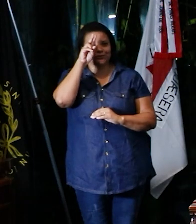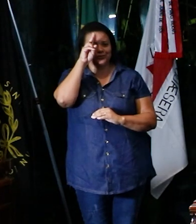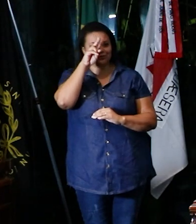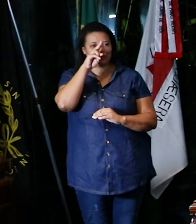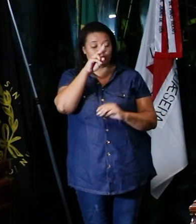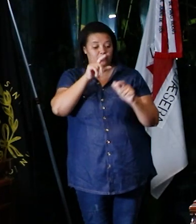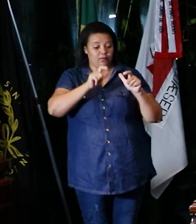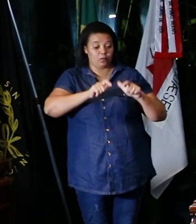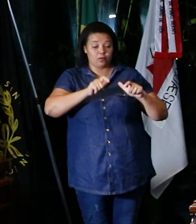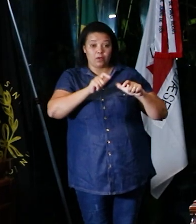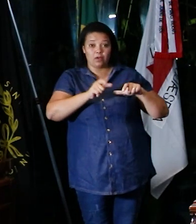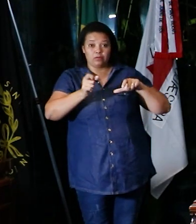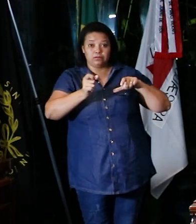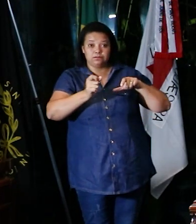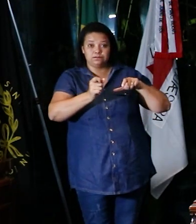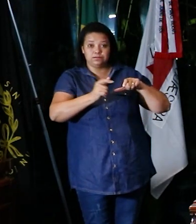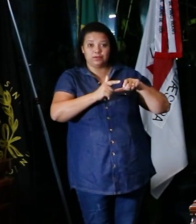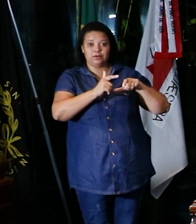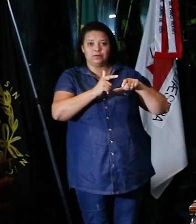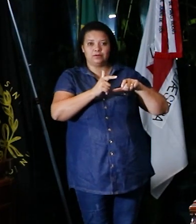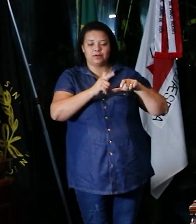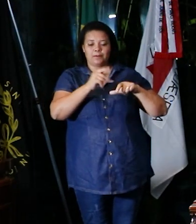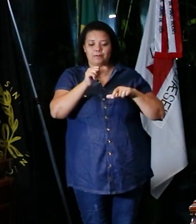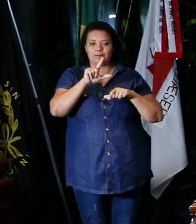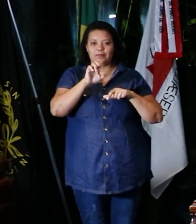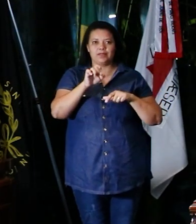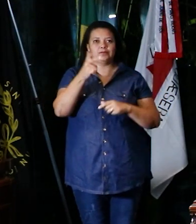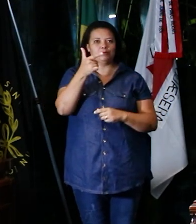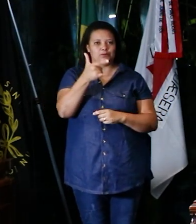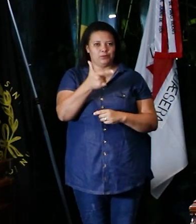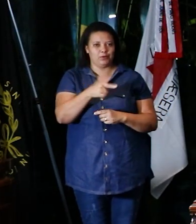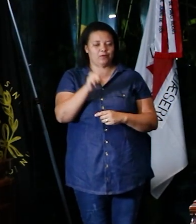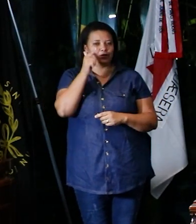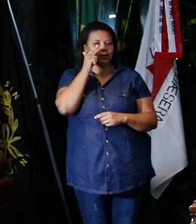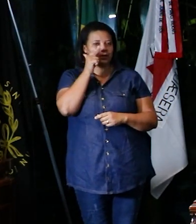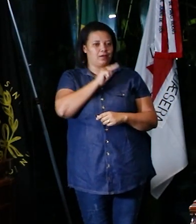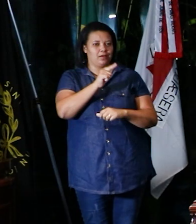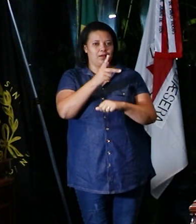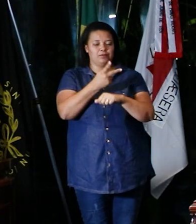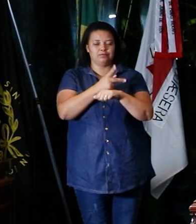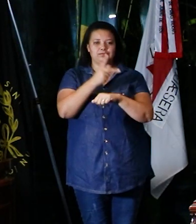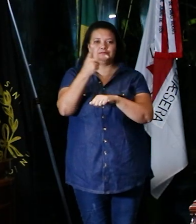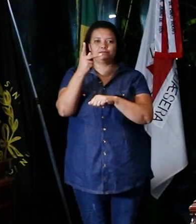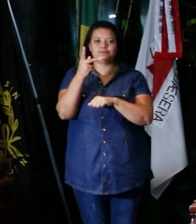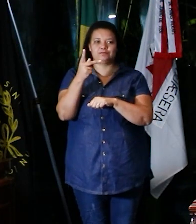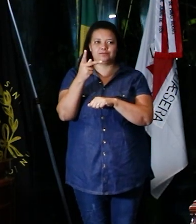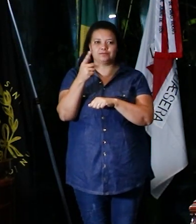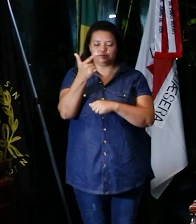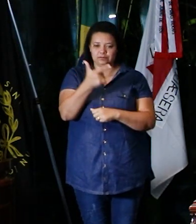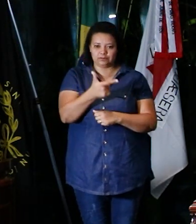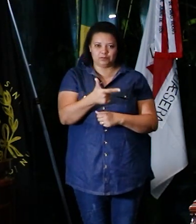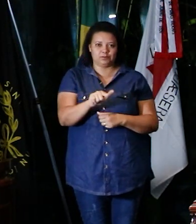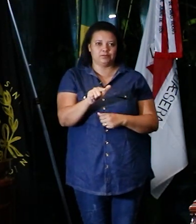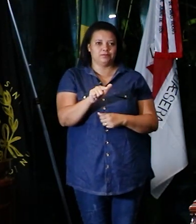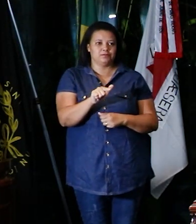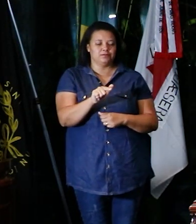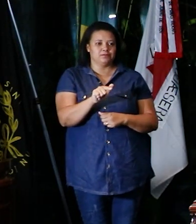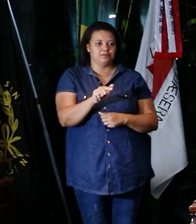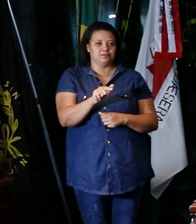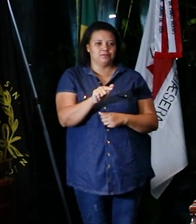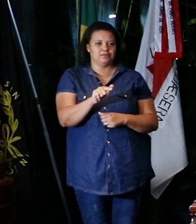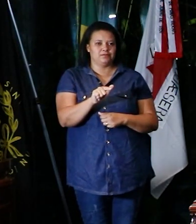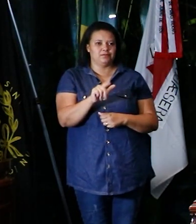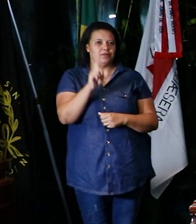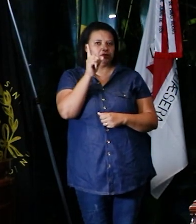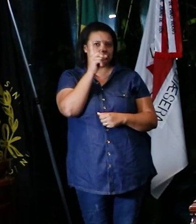gols, Pelé colhe mais um, Roman Rutila. No prato de gols, papo mais um, receita